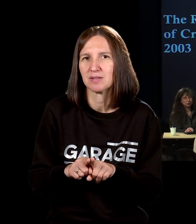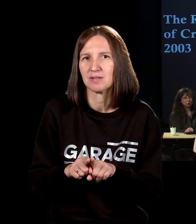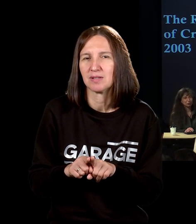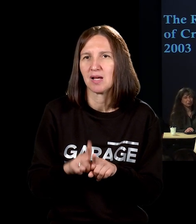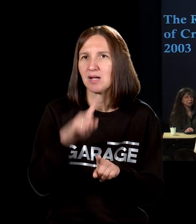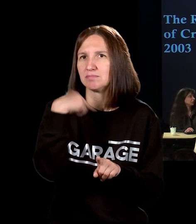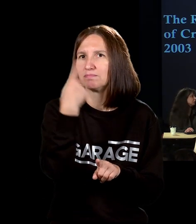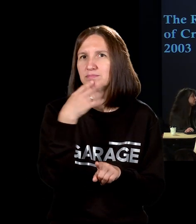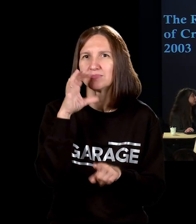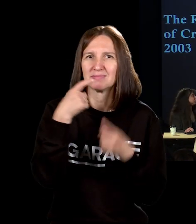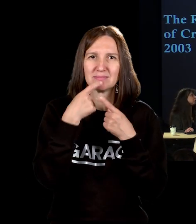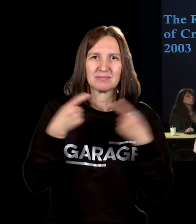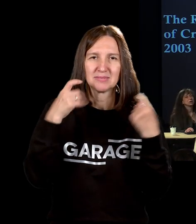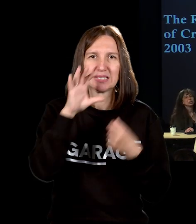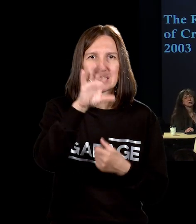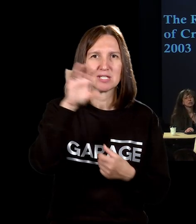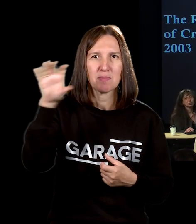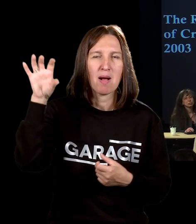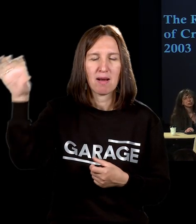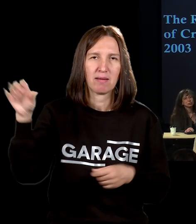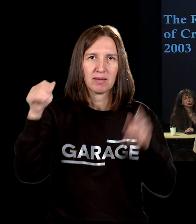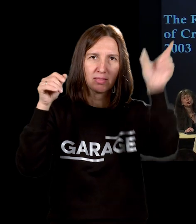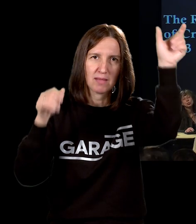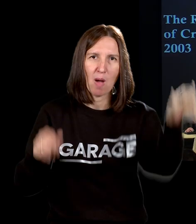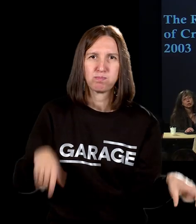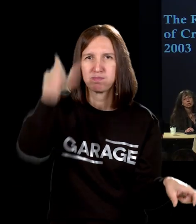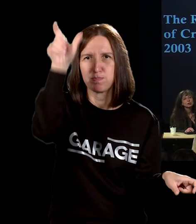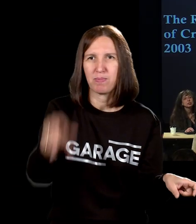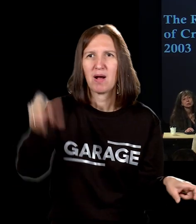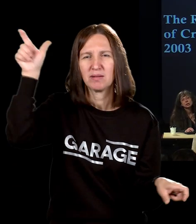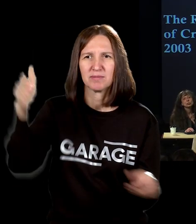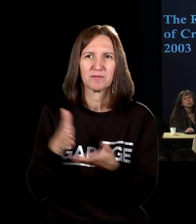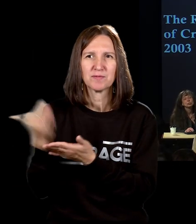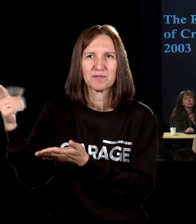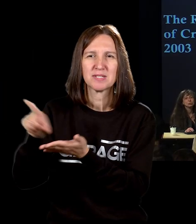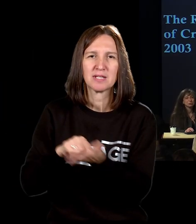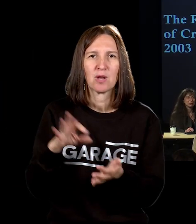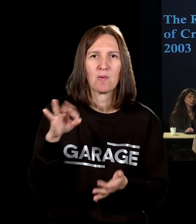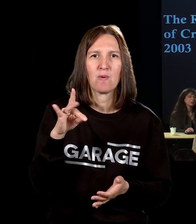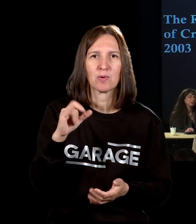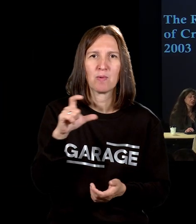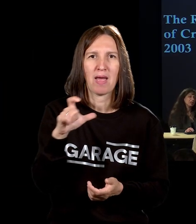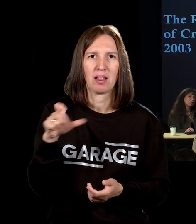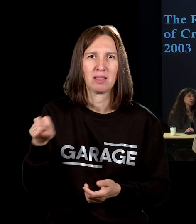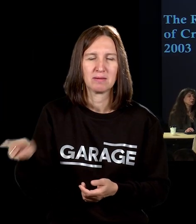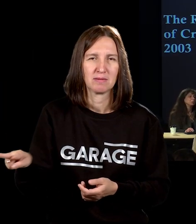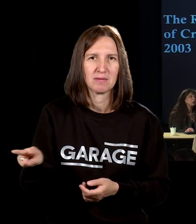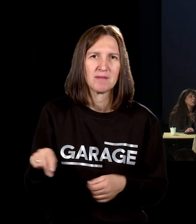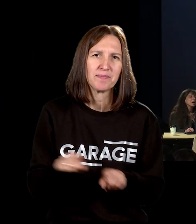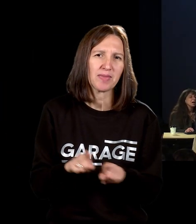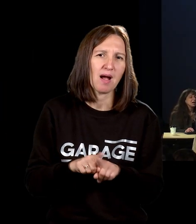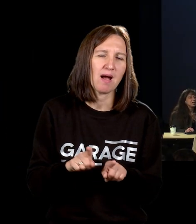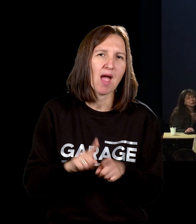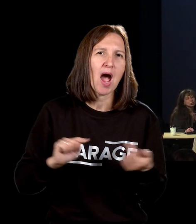смайлики, превращенные в баннеры, там, в духе Оруэлла, да, скажем, новый вариант, это